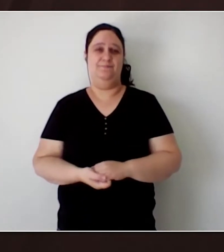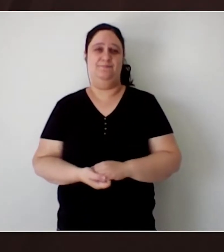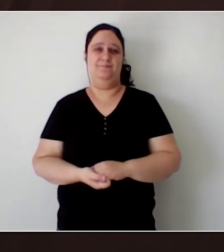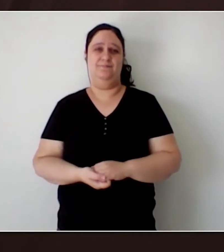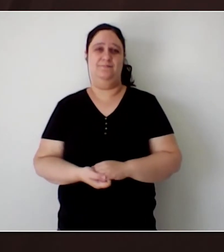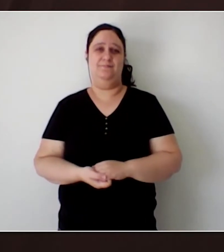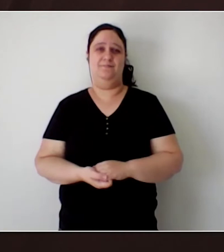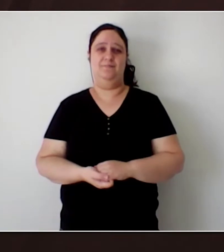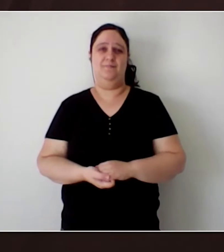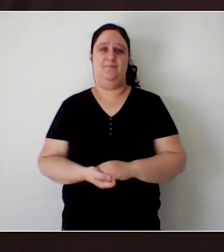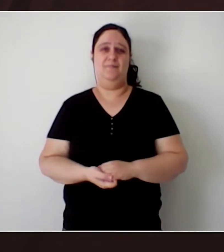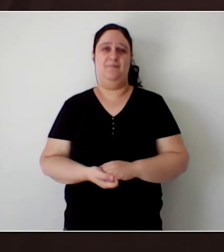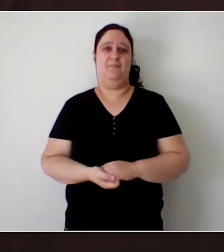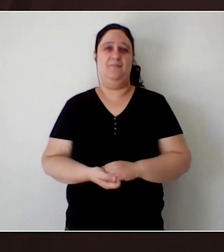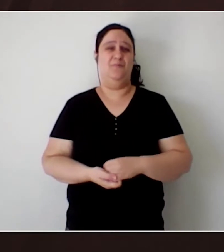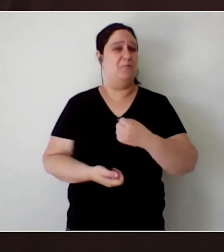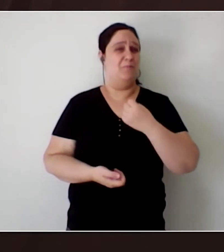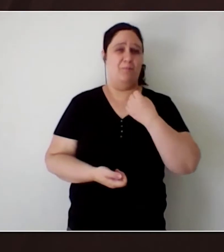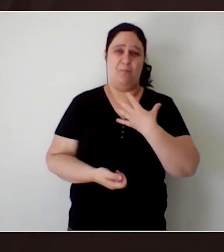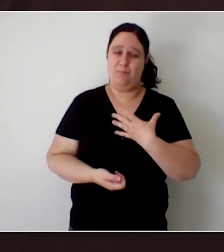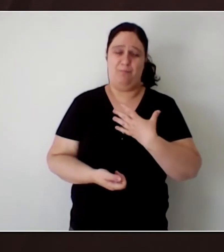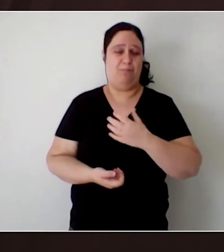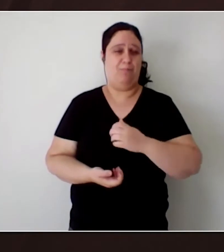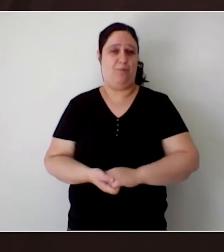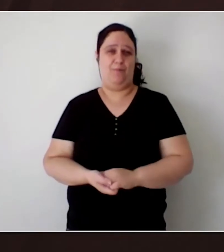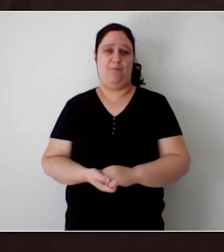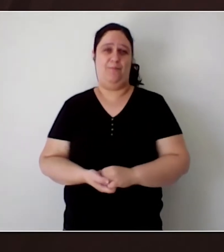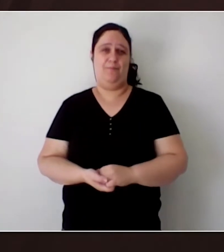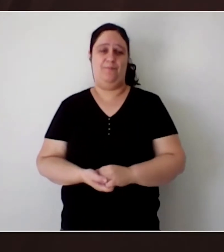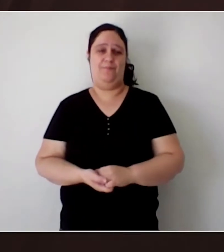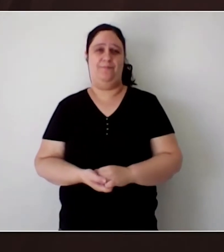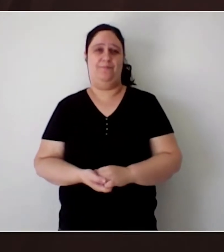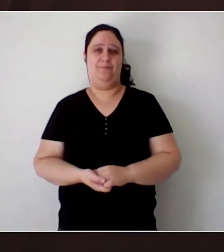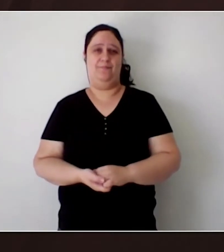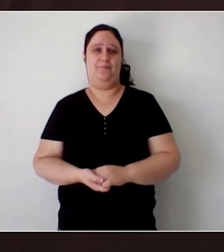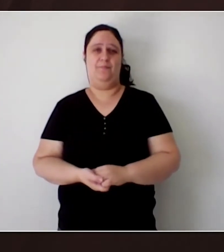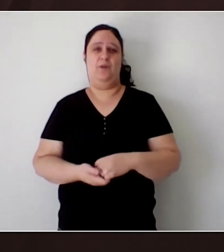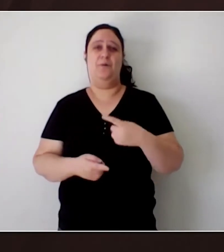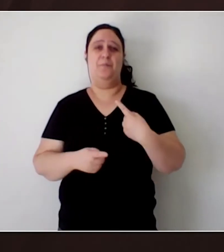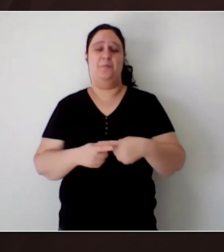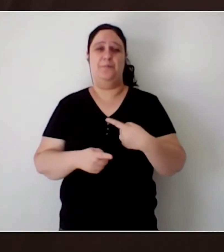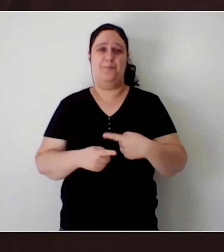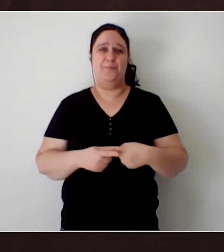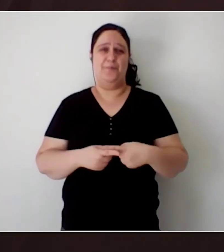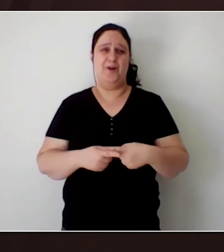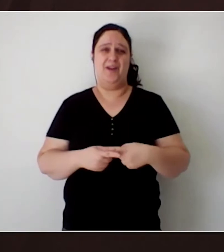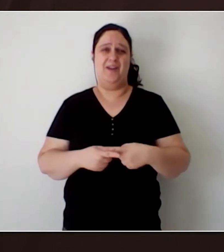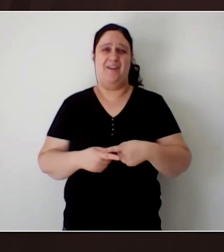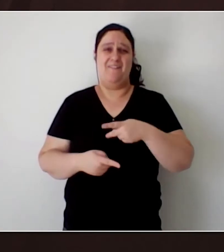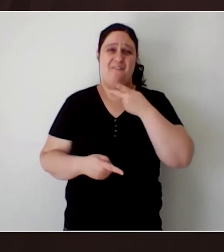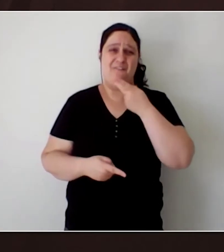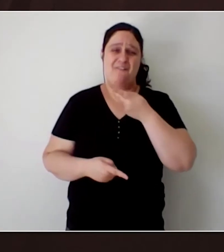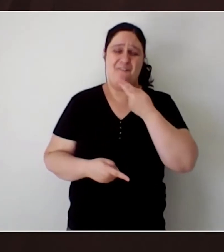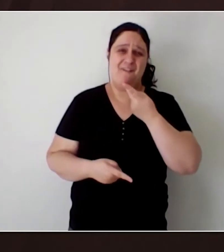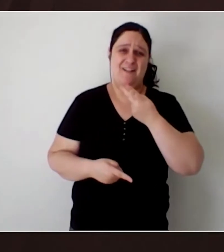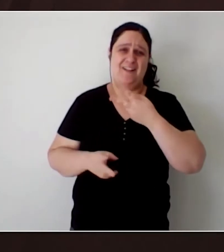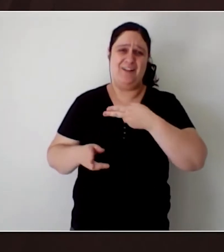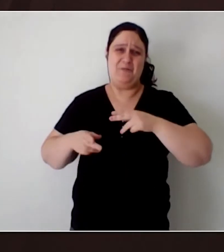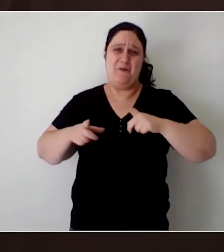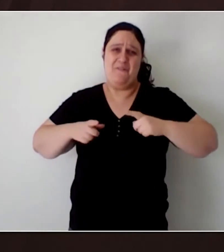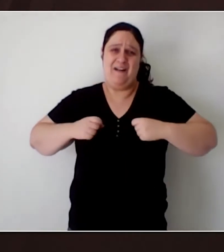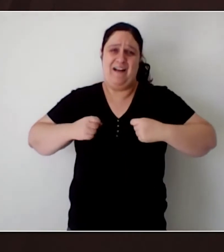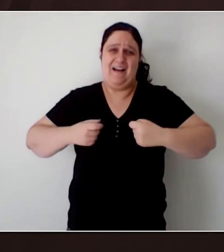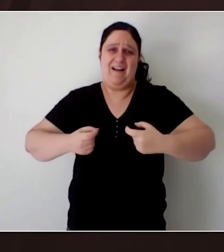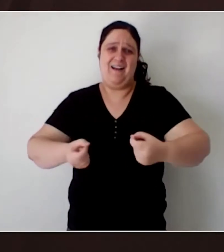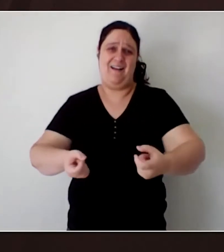desonra, tá? Além disso, a linguagem deles corrói como câncer, entre os